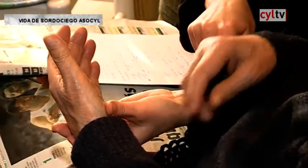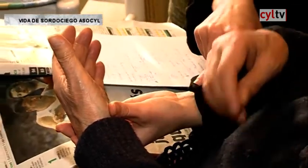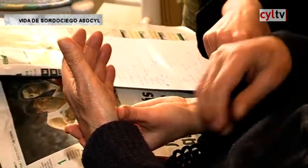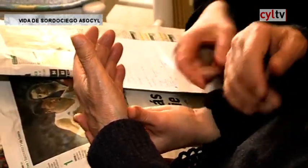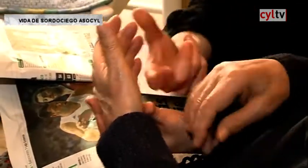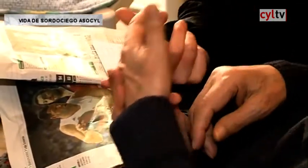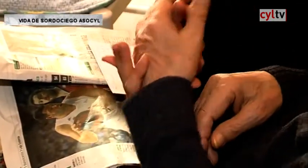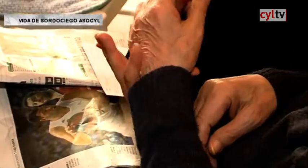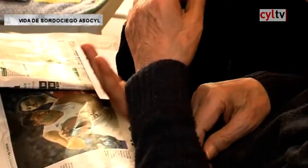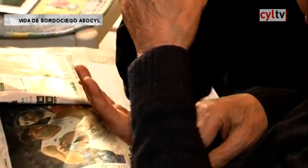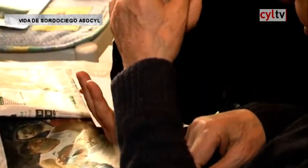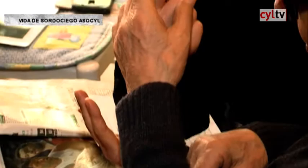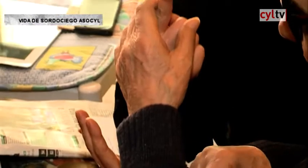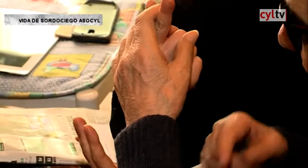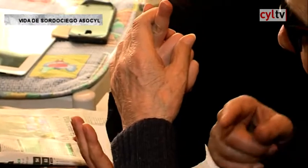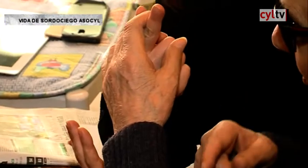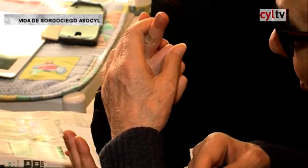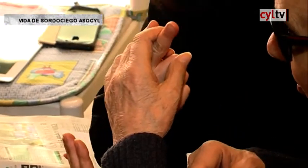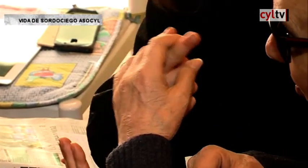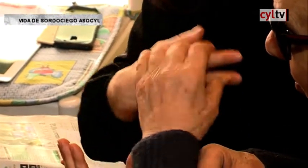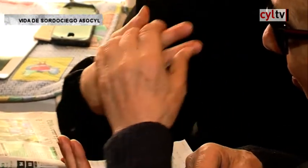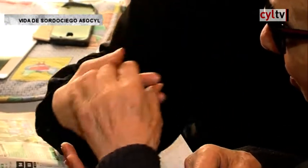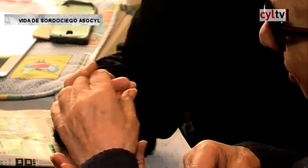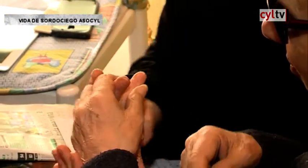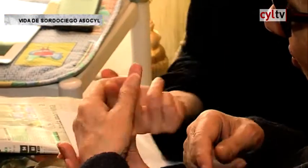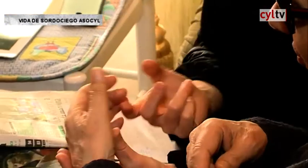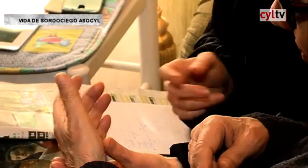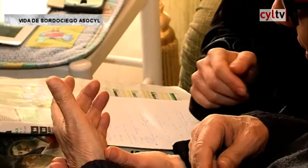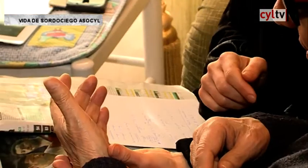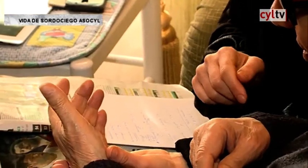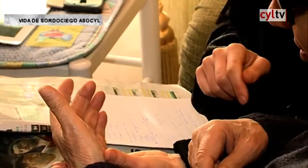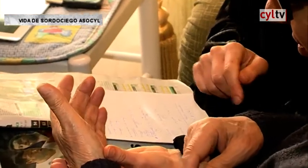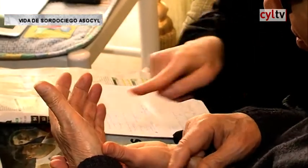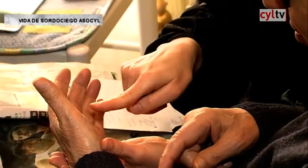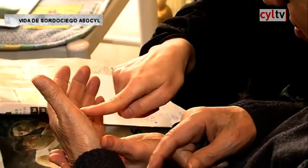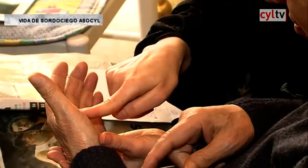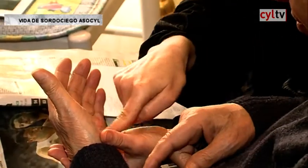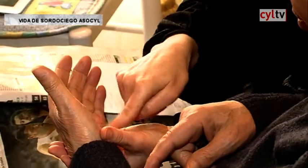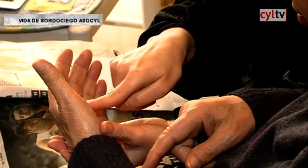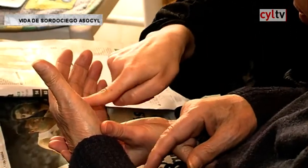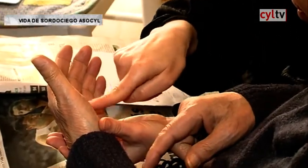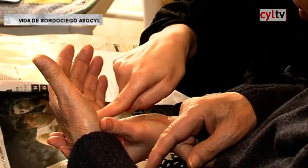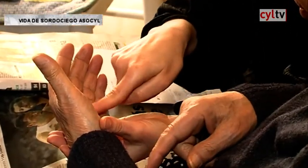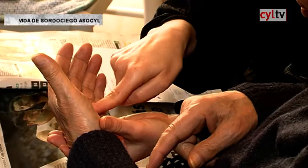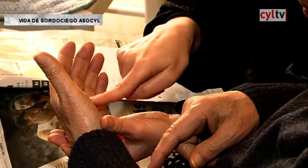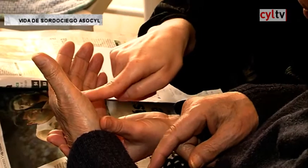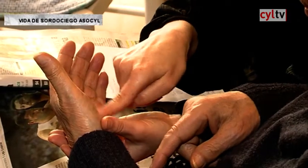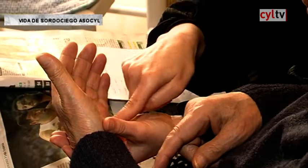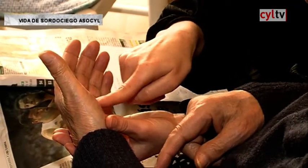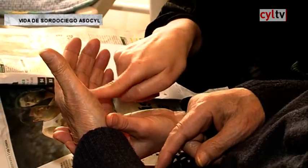dice, aquí falla algo. Imagínate que mañana va a tu casa, no la conoce, él no puede desenvolverse en tu casa. ¿No? Claro. Y una persona o bien